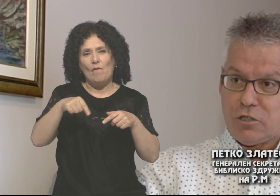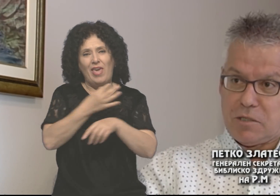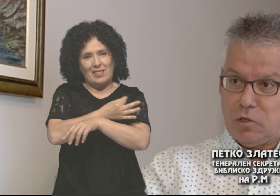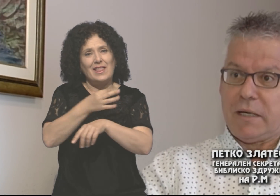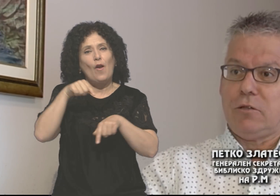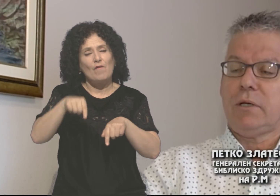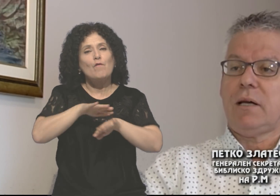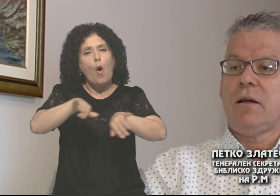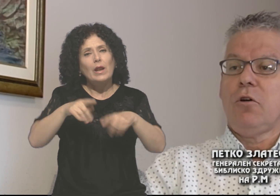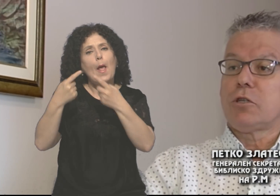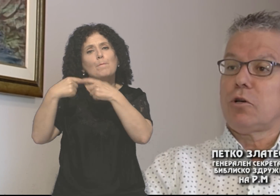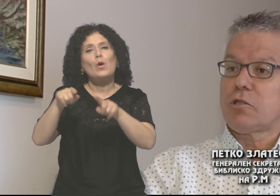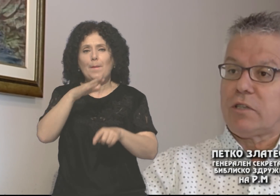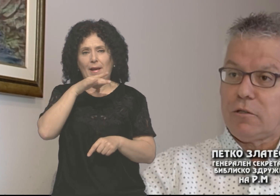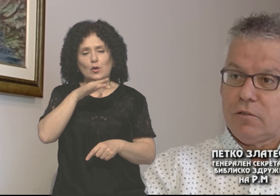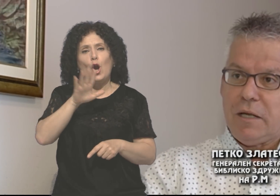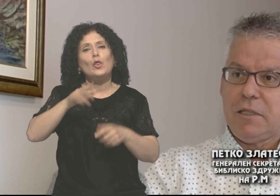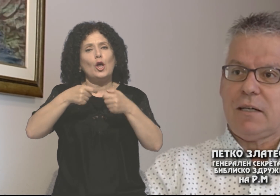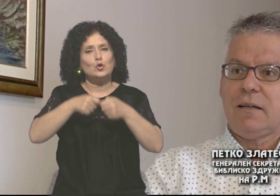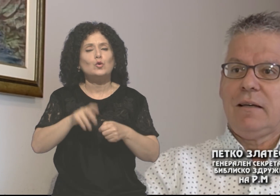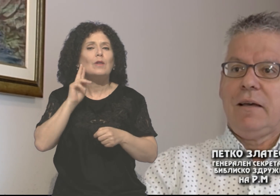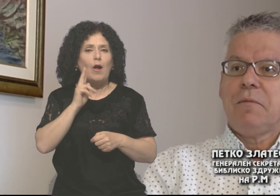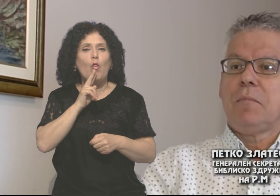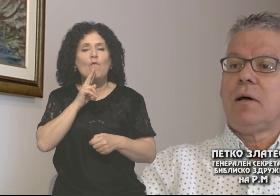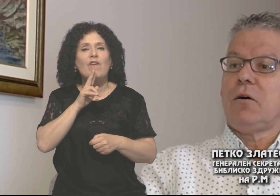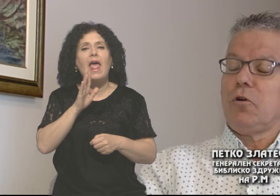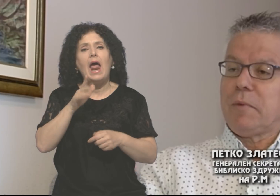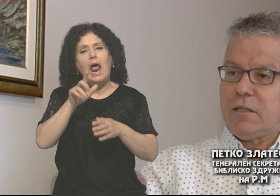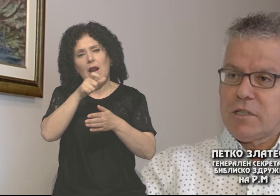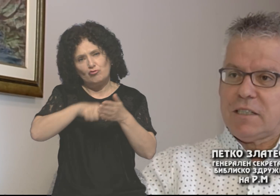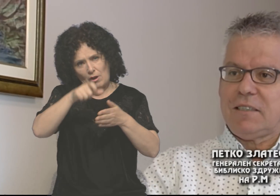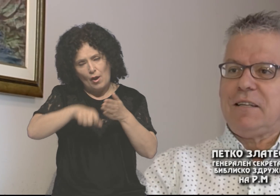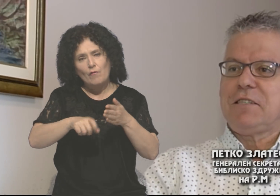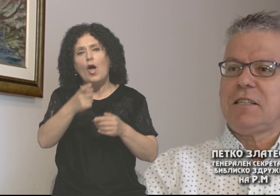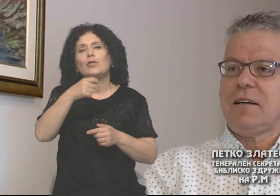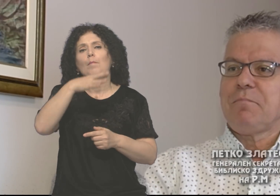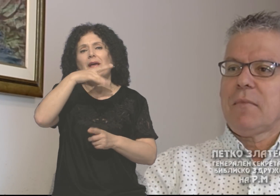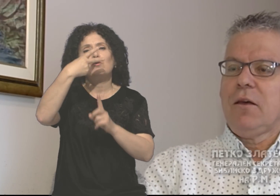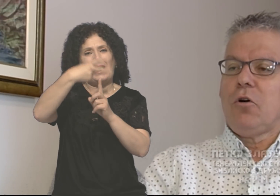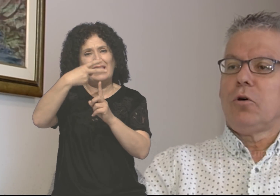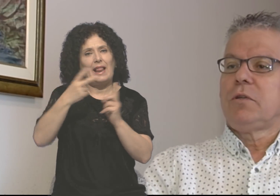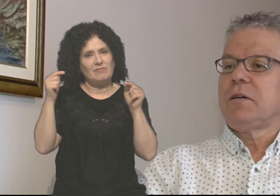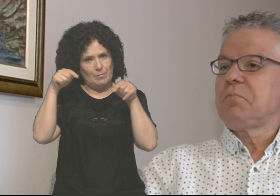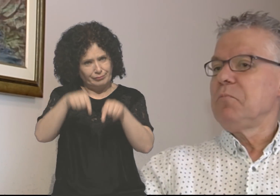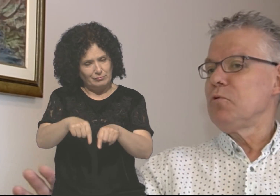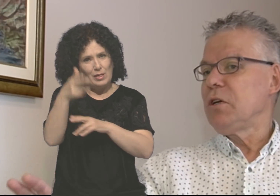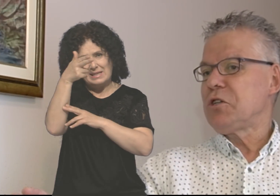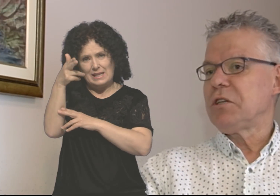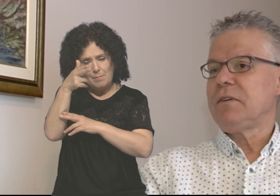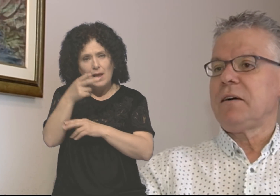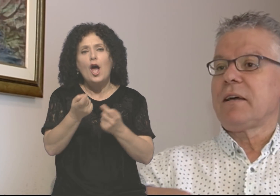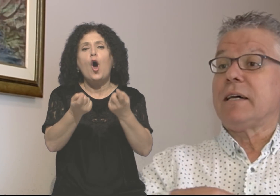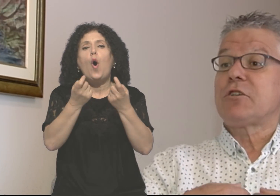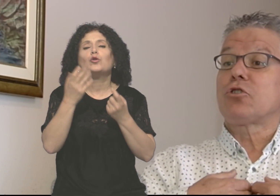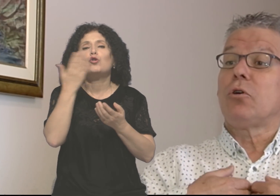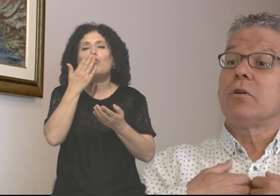покрај ние што сме од Македонија, од Сојузот на глувонемите, од македонската телевизија, од